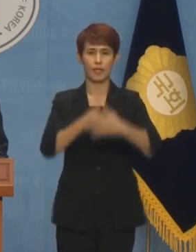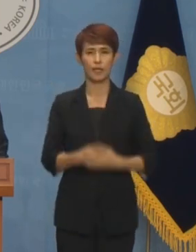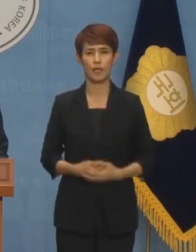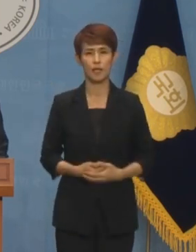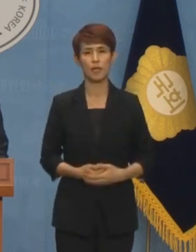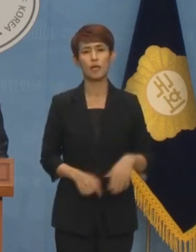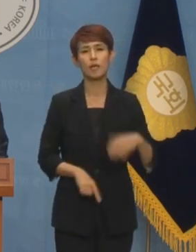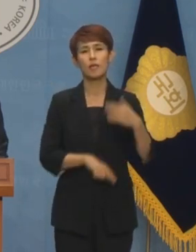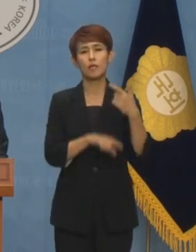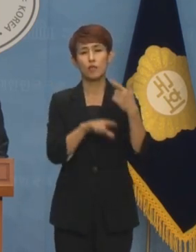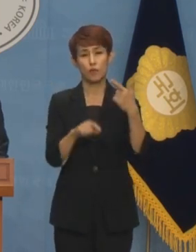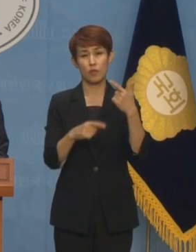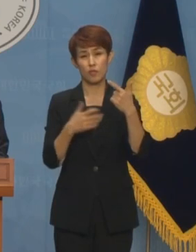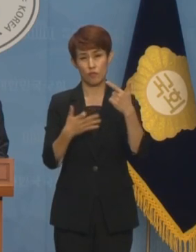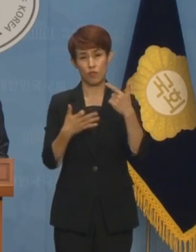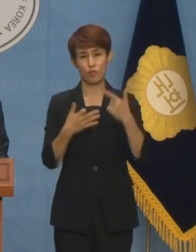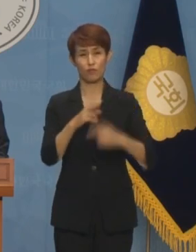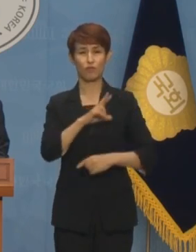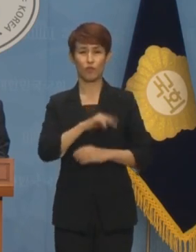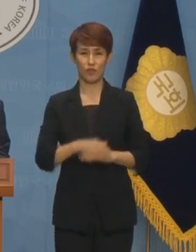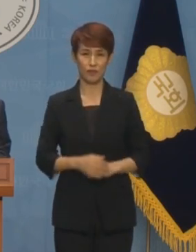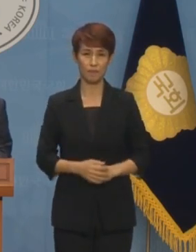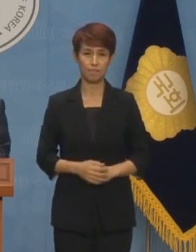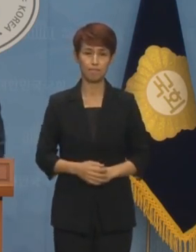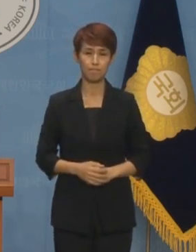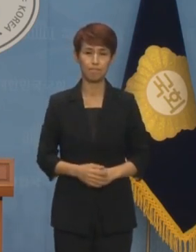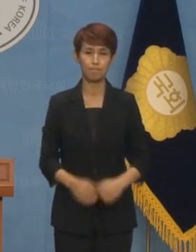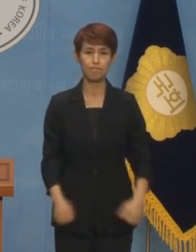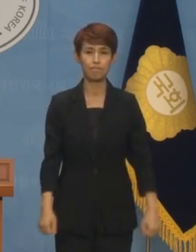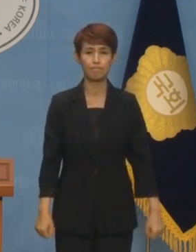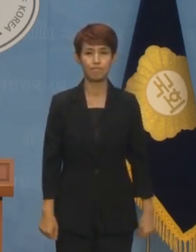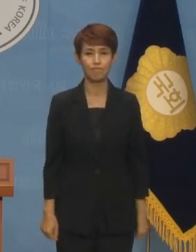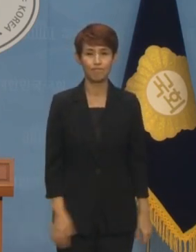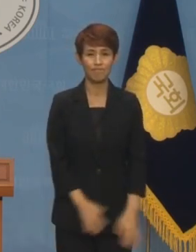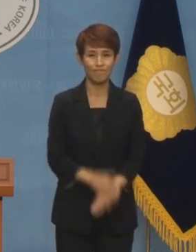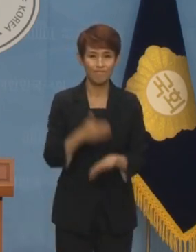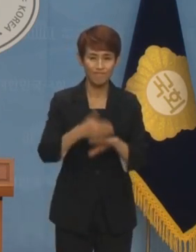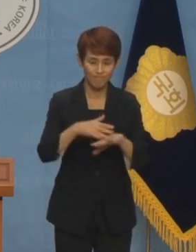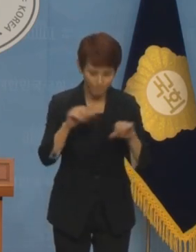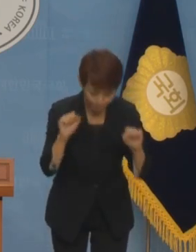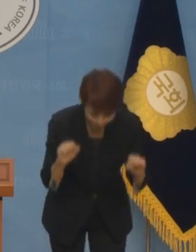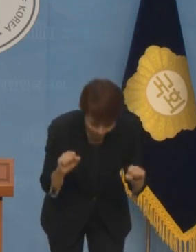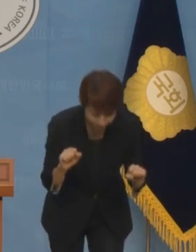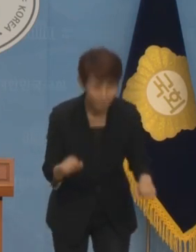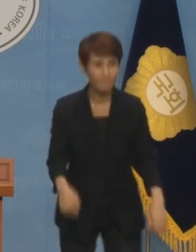더불어민주당 국회의원 박선원. 고맙습니다.